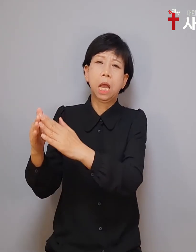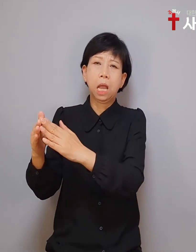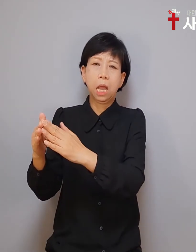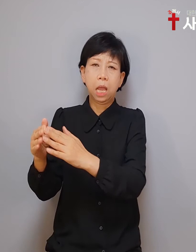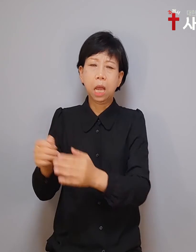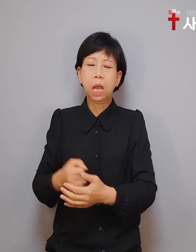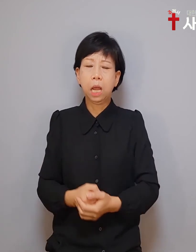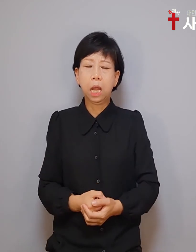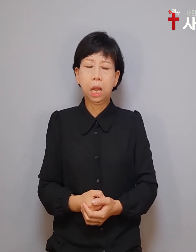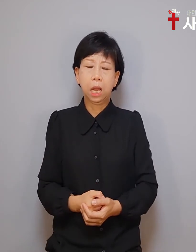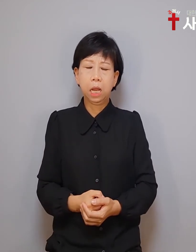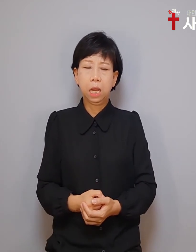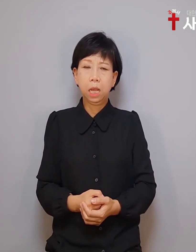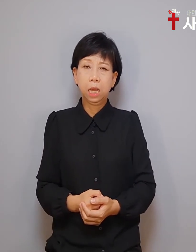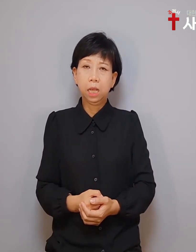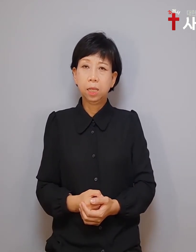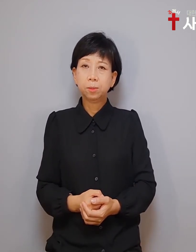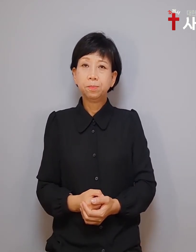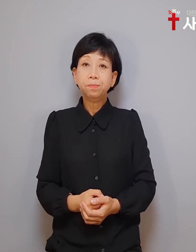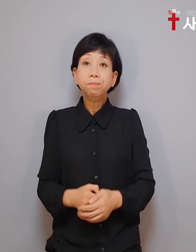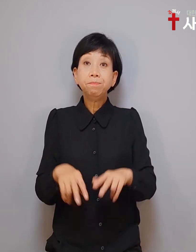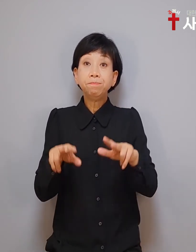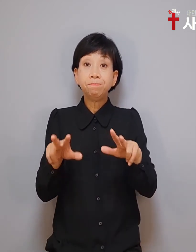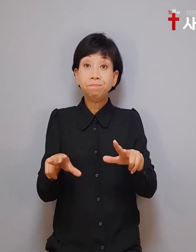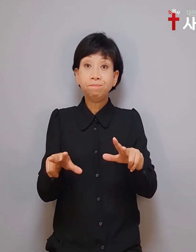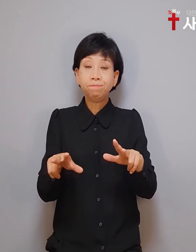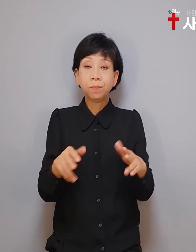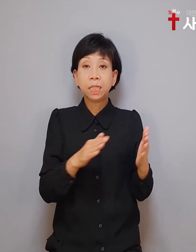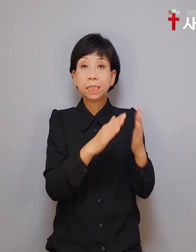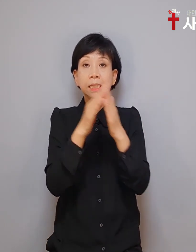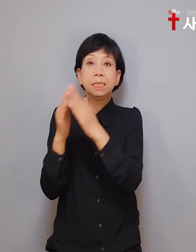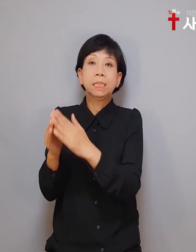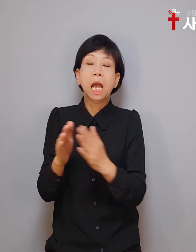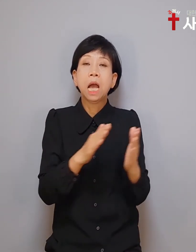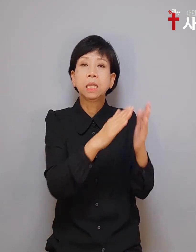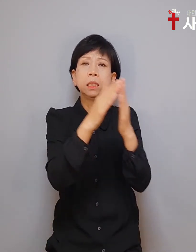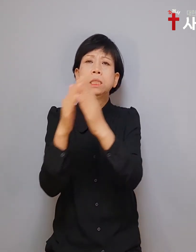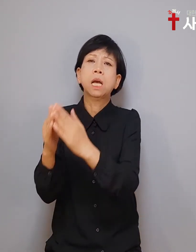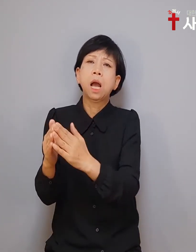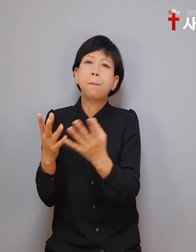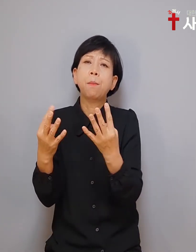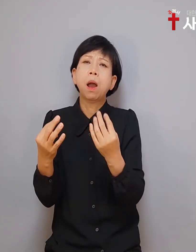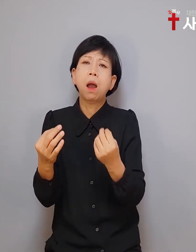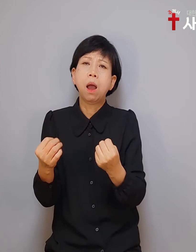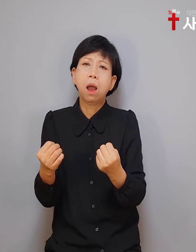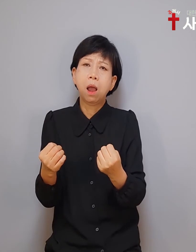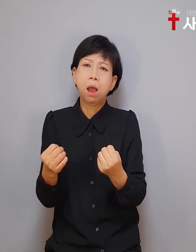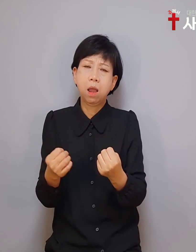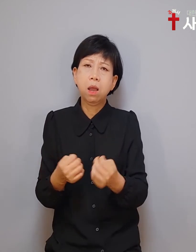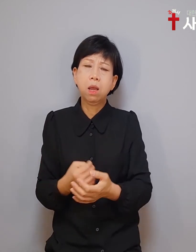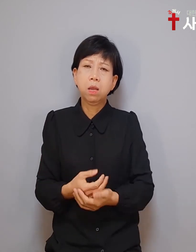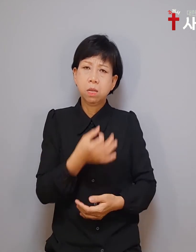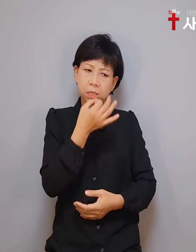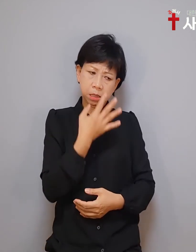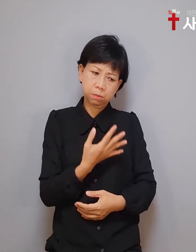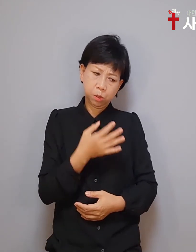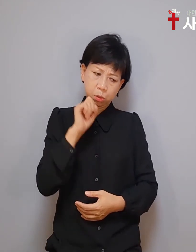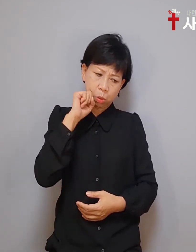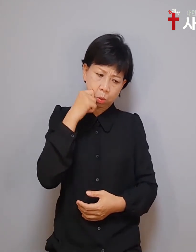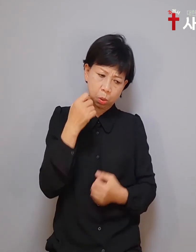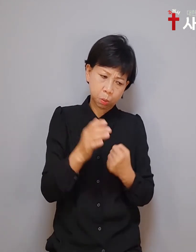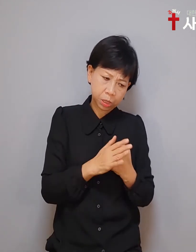좋음에도 불구하고 지금 이사들을 한다고 하네요. 메마르다 느끼니까 이 SNS에서